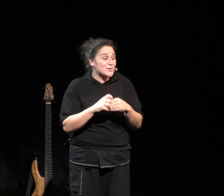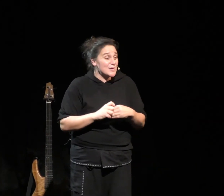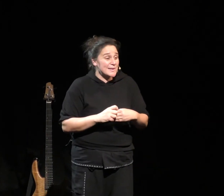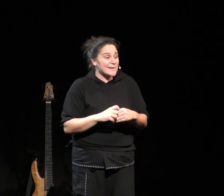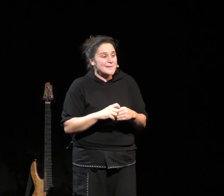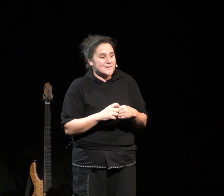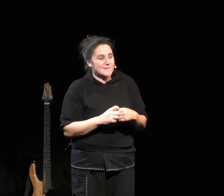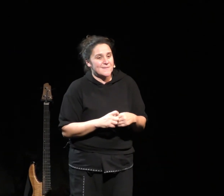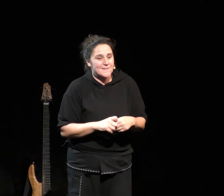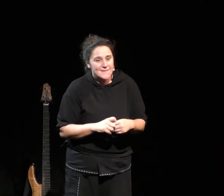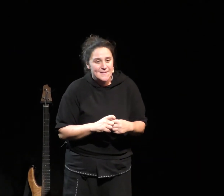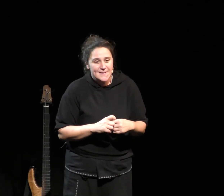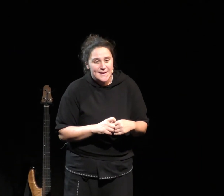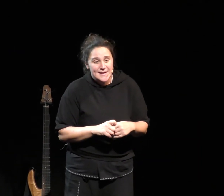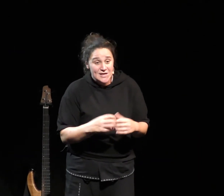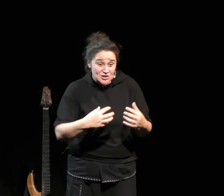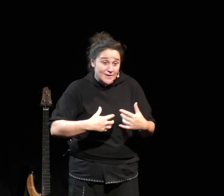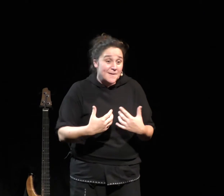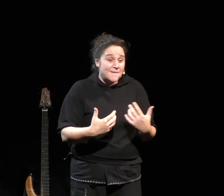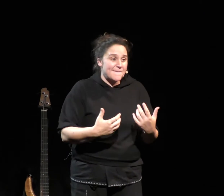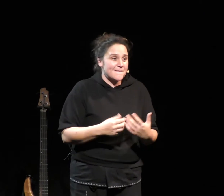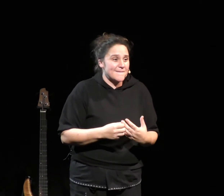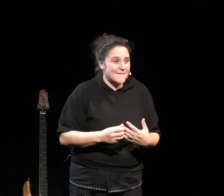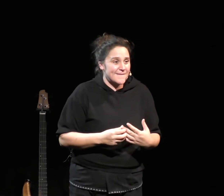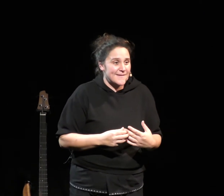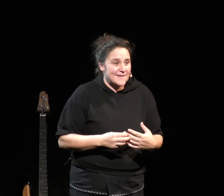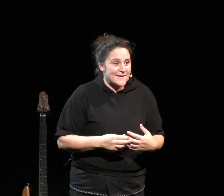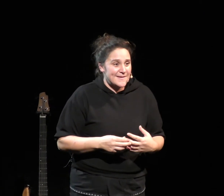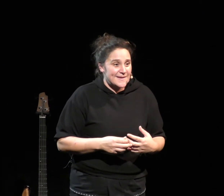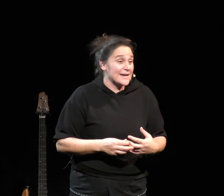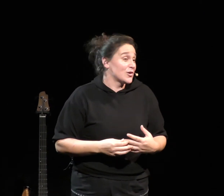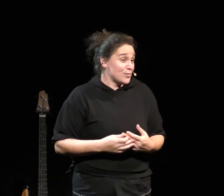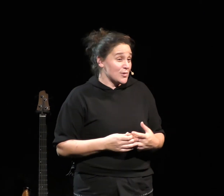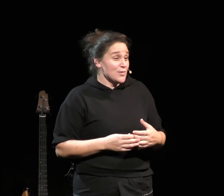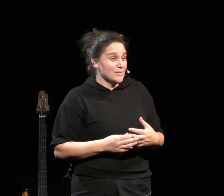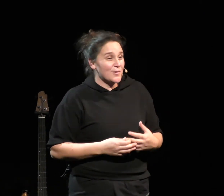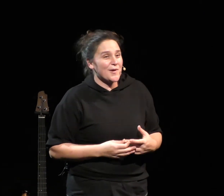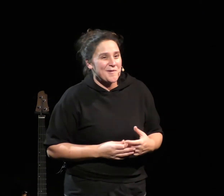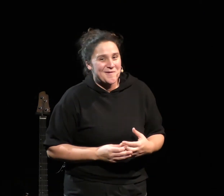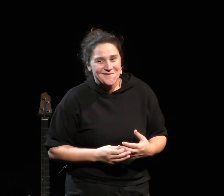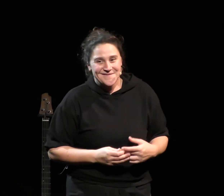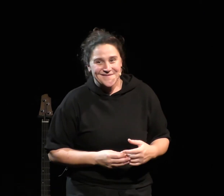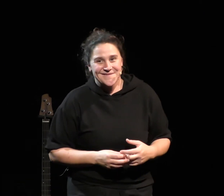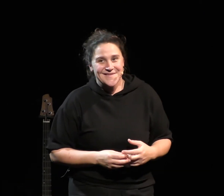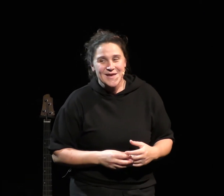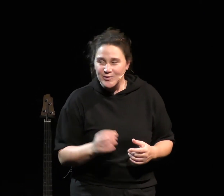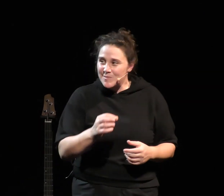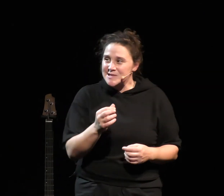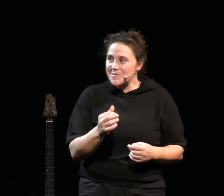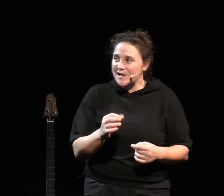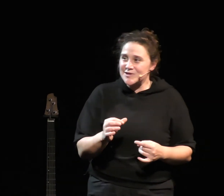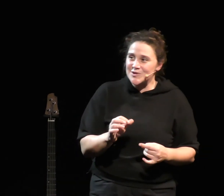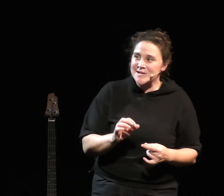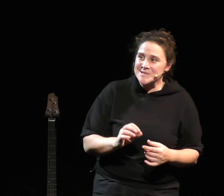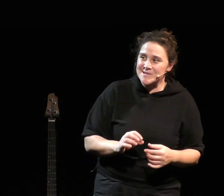plusieurs adresses et chacun quelques bleus au cœur. On est passé par la jeunesse et